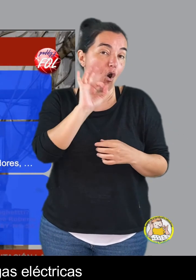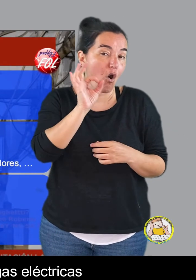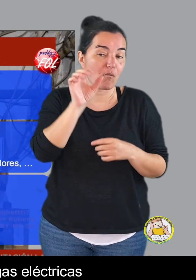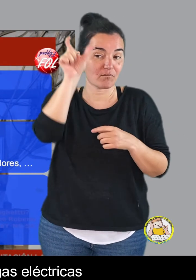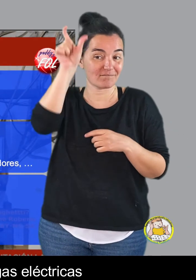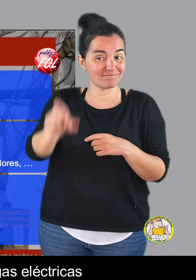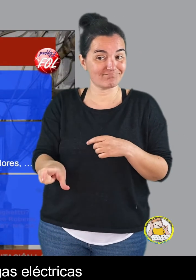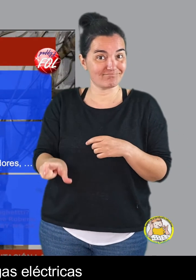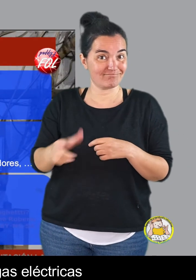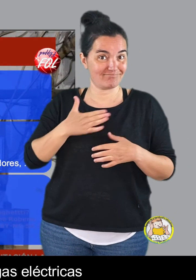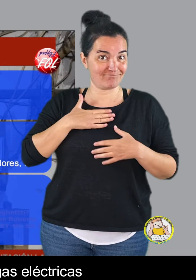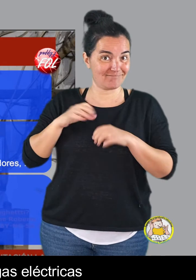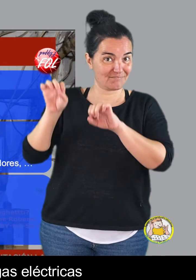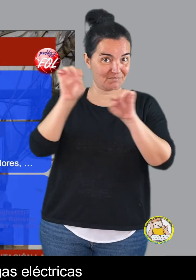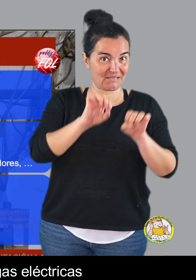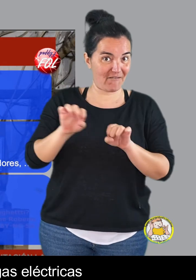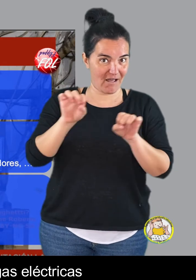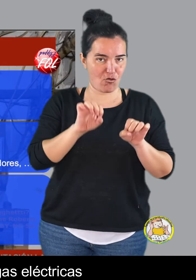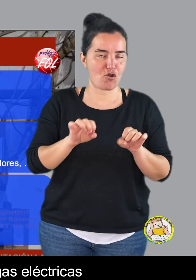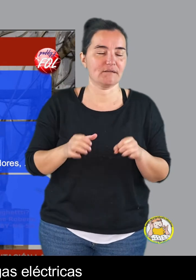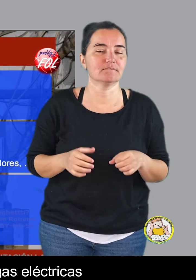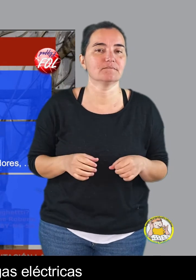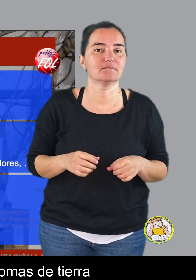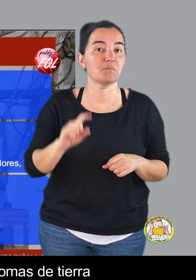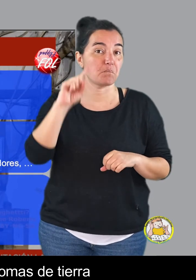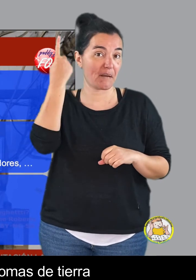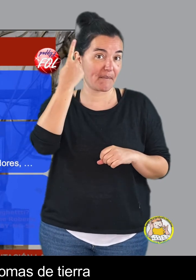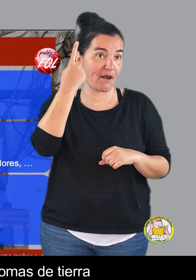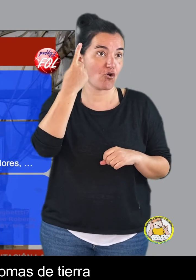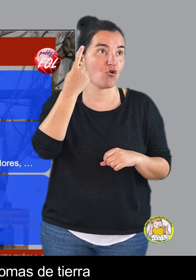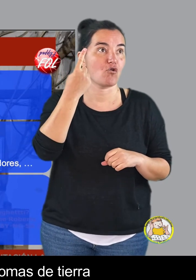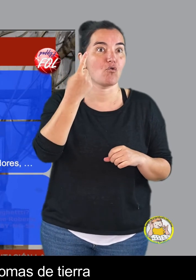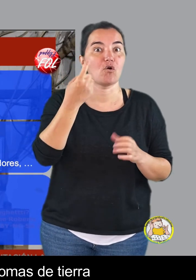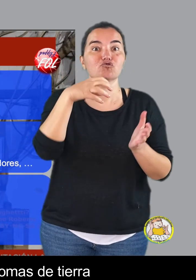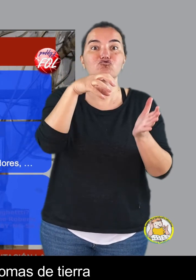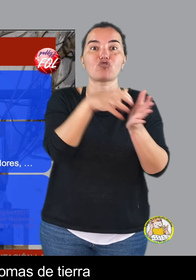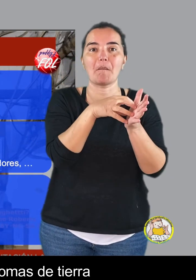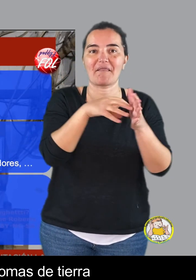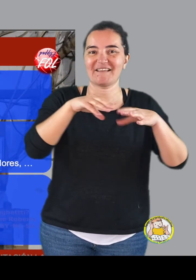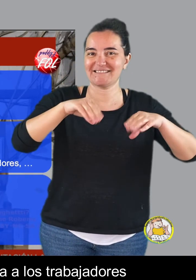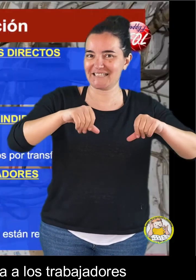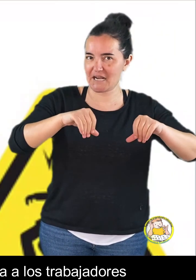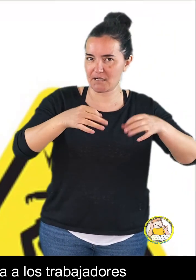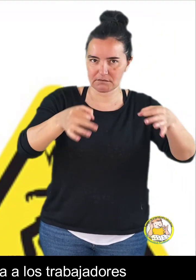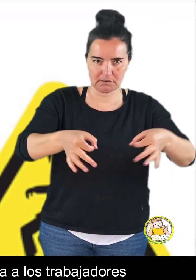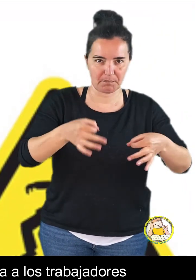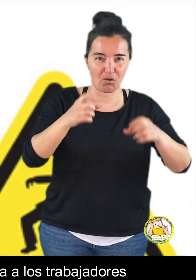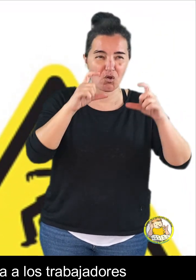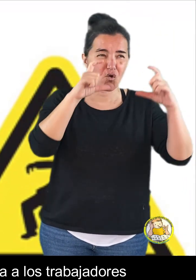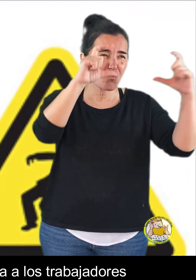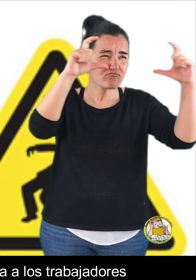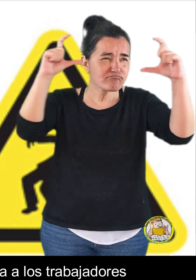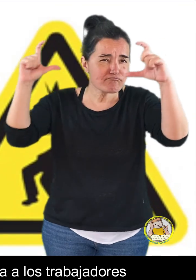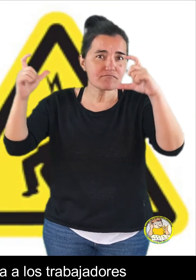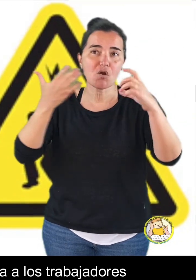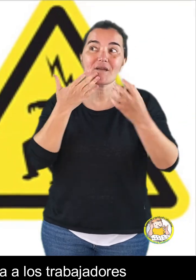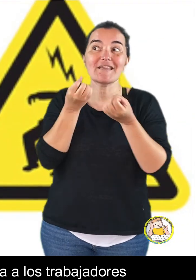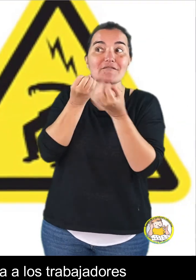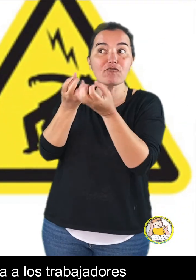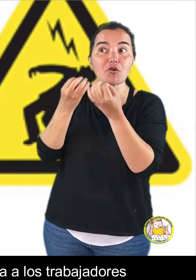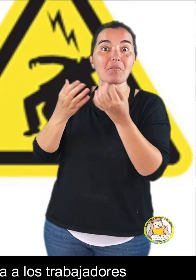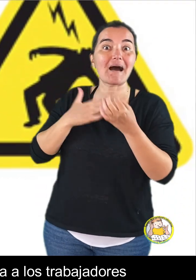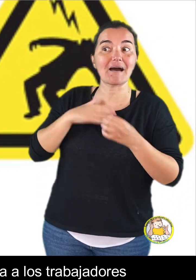trabajadores para evitar los daños por descargas eléctricas. En primer lugar, la instalación de tomas de tierra. Utilizar señalización